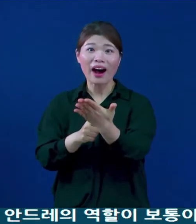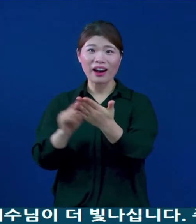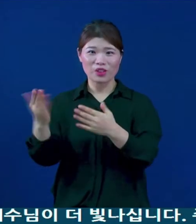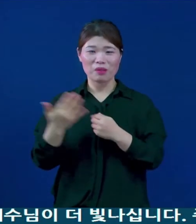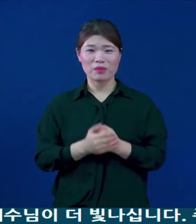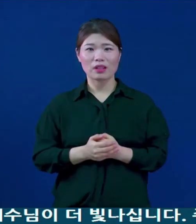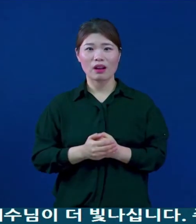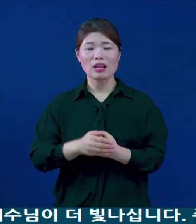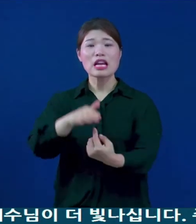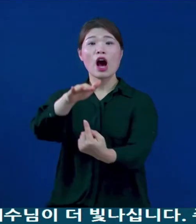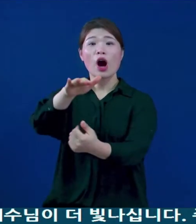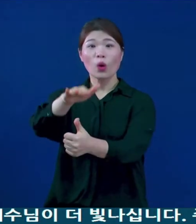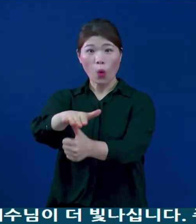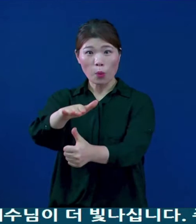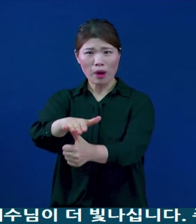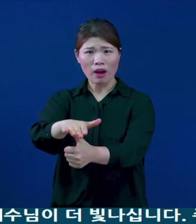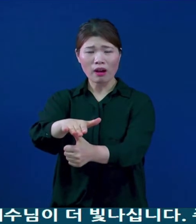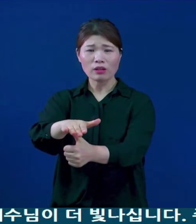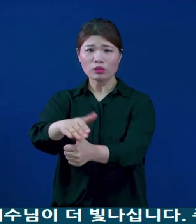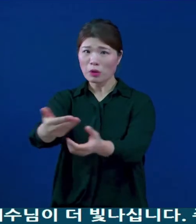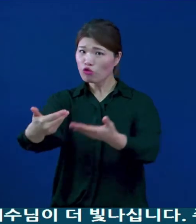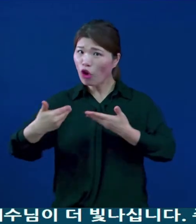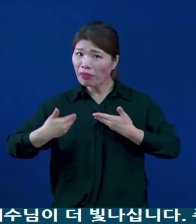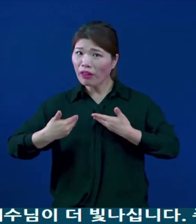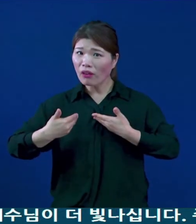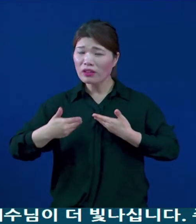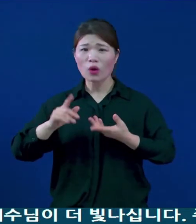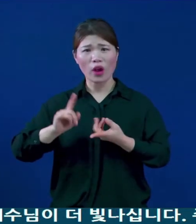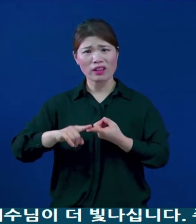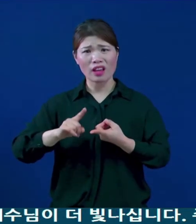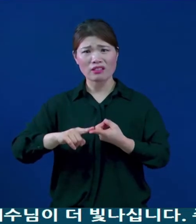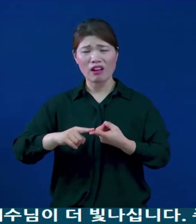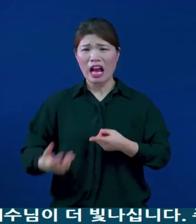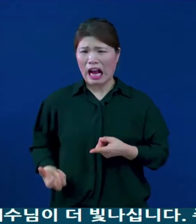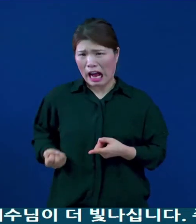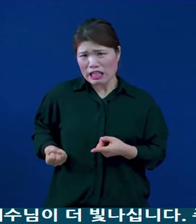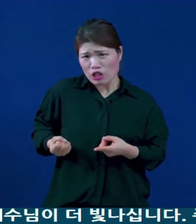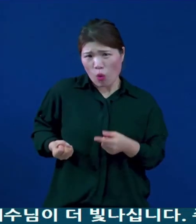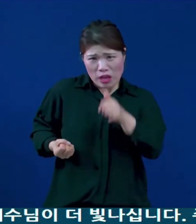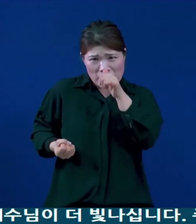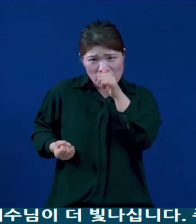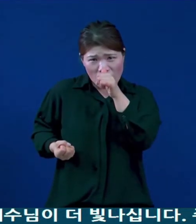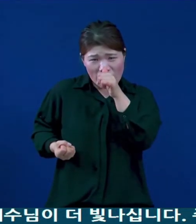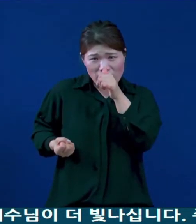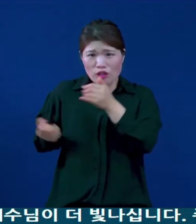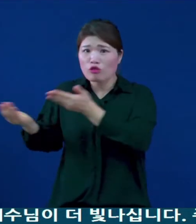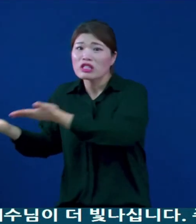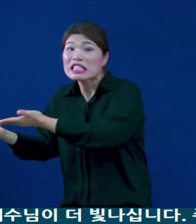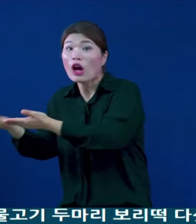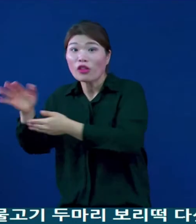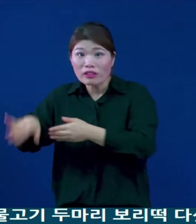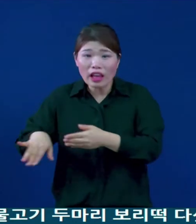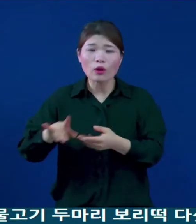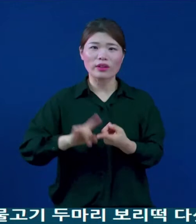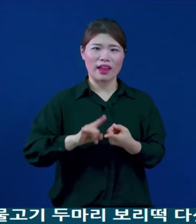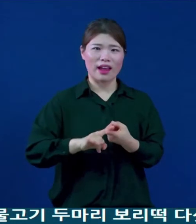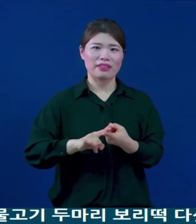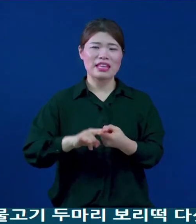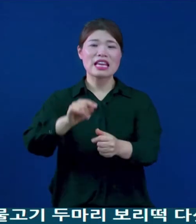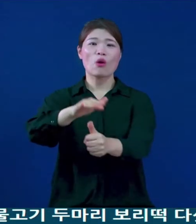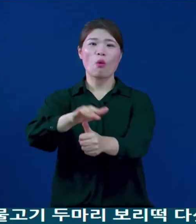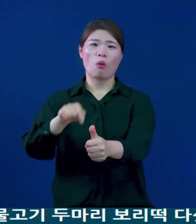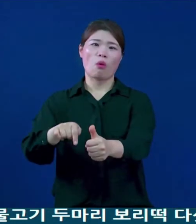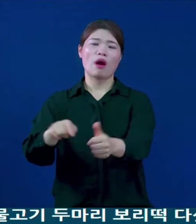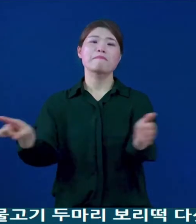아이가 정말 제공했던 이거 별거 아닌 것, 그냥 가지고 있는 건 내놓았는데, 이 아이도 이 믿음이 참